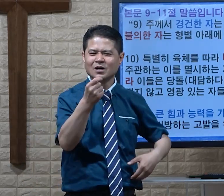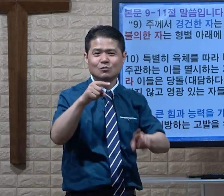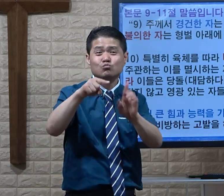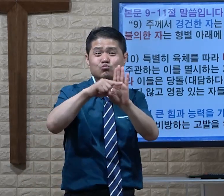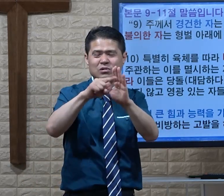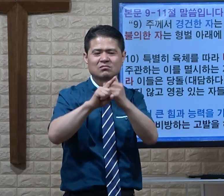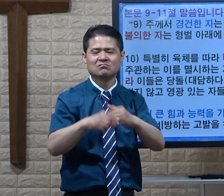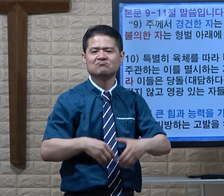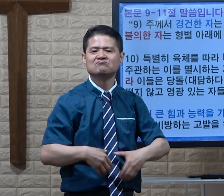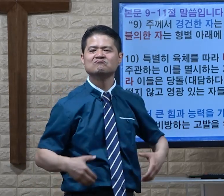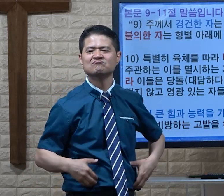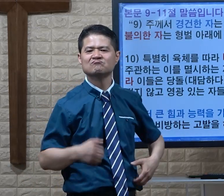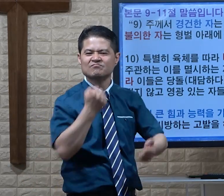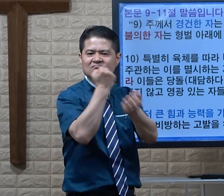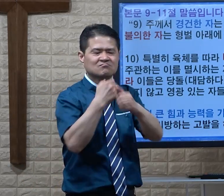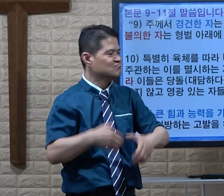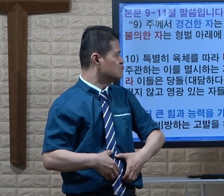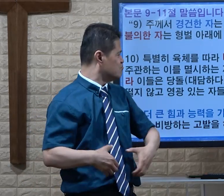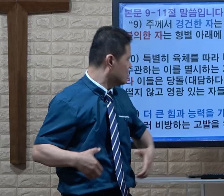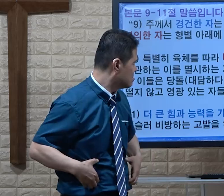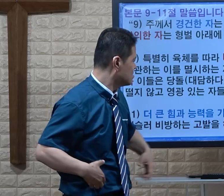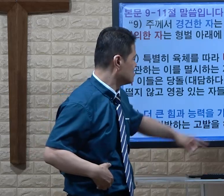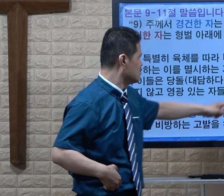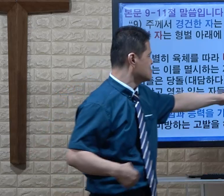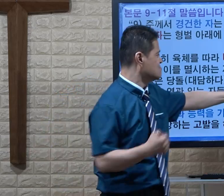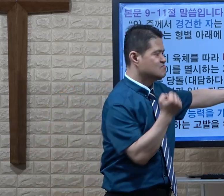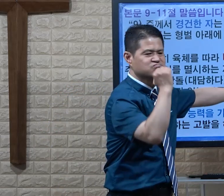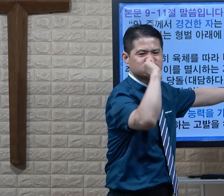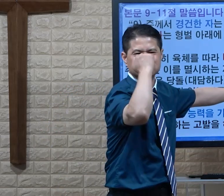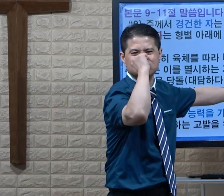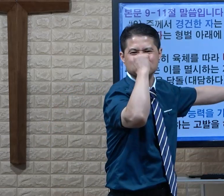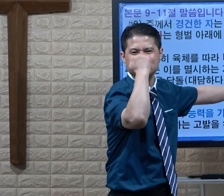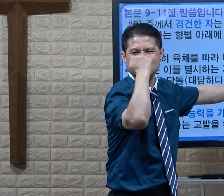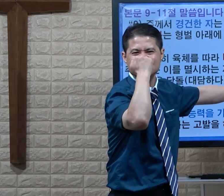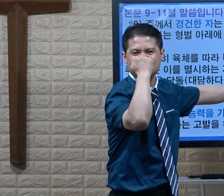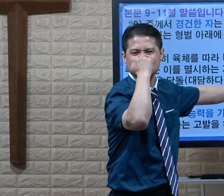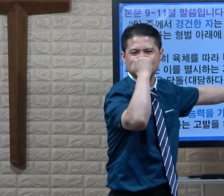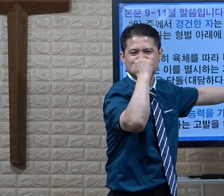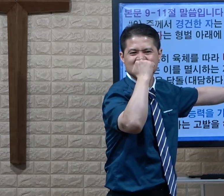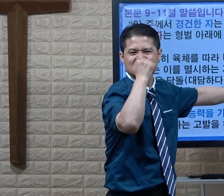이들은 강도라고 또 자극하며